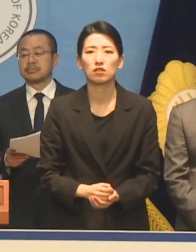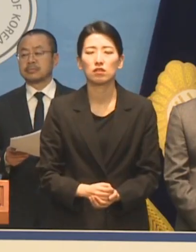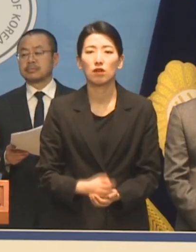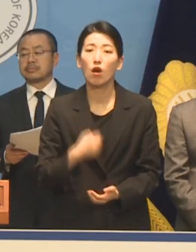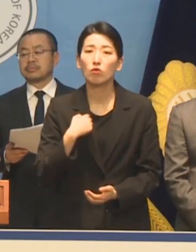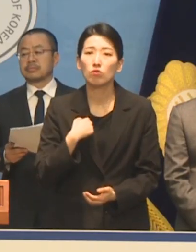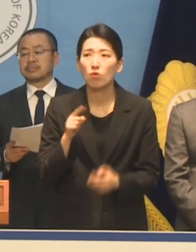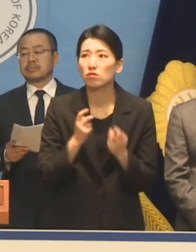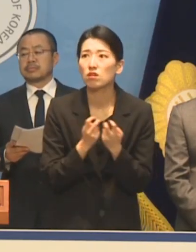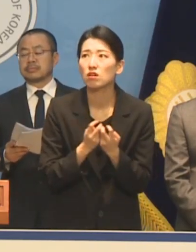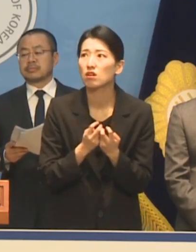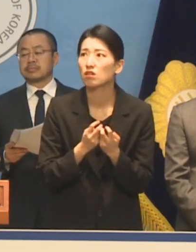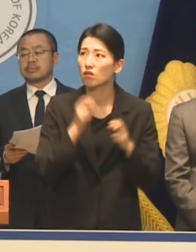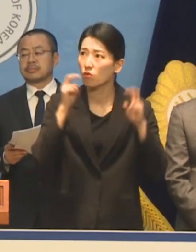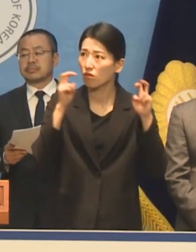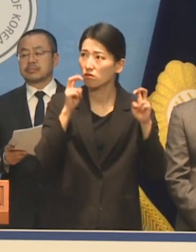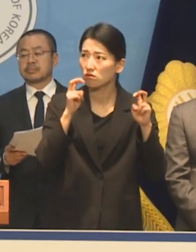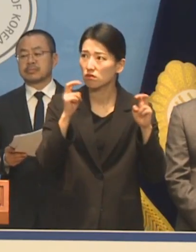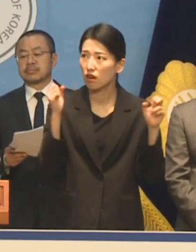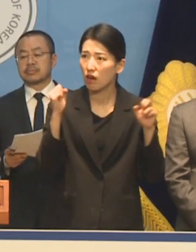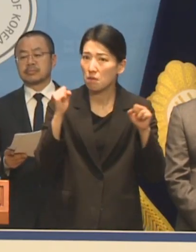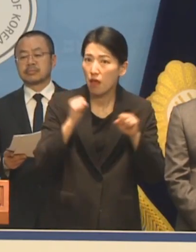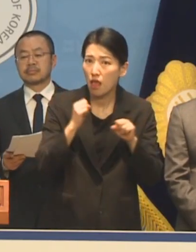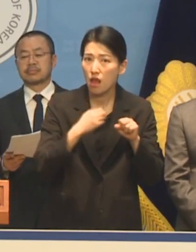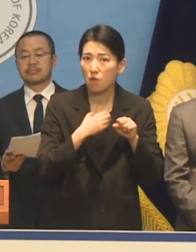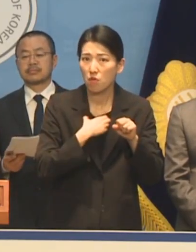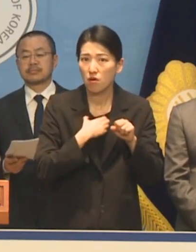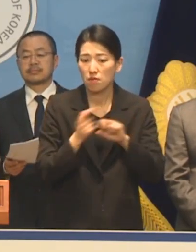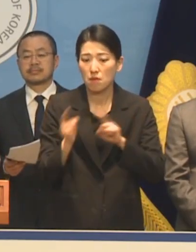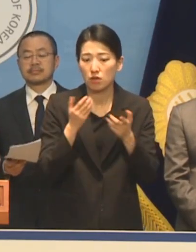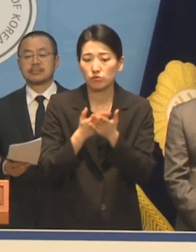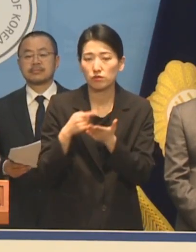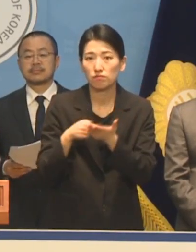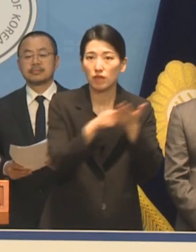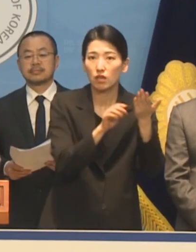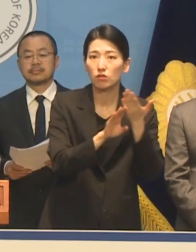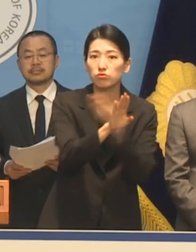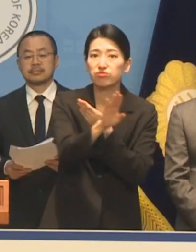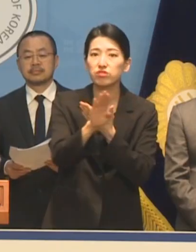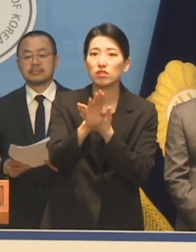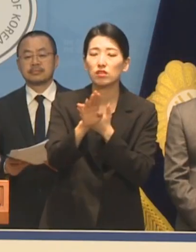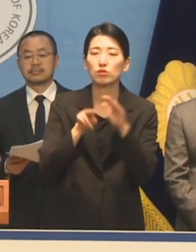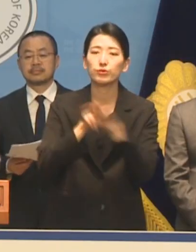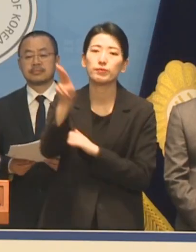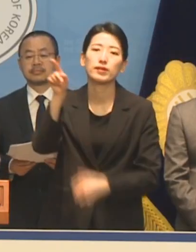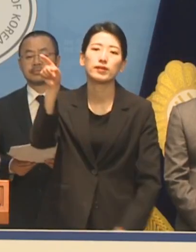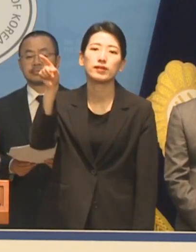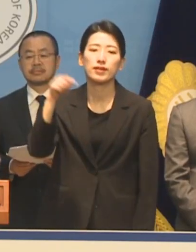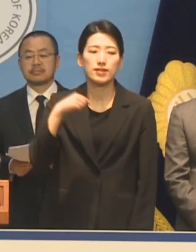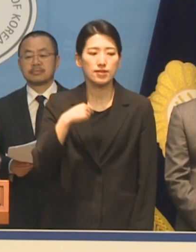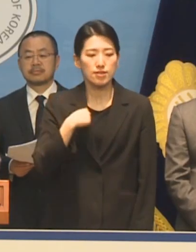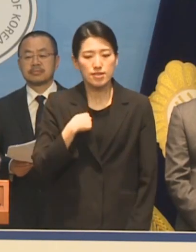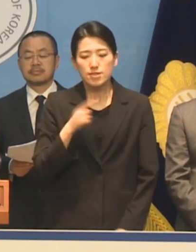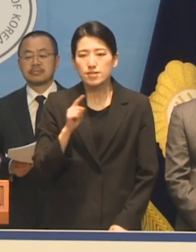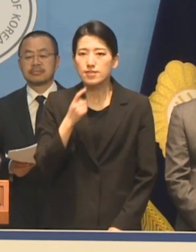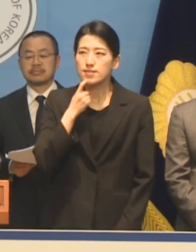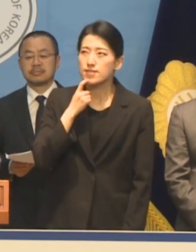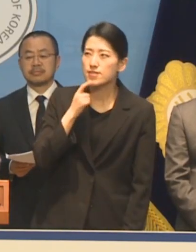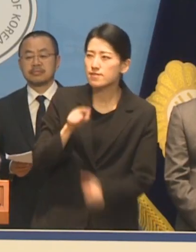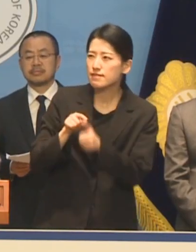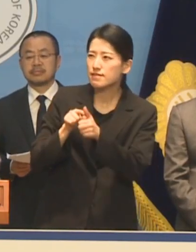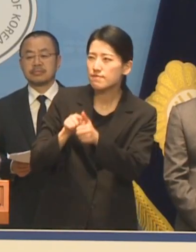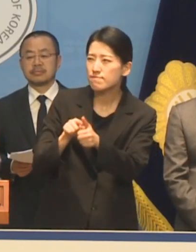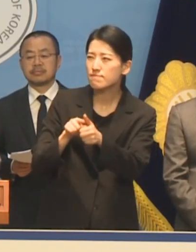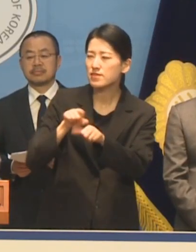후 먹튀한 박영우에게 그 책임을 끝까지 물을 것이며 반드시 엄벌받도록 할